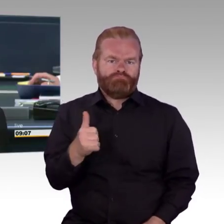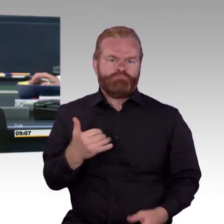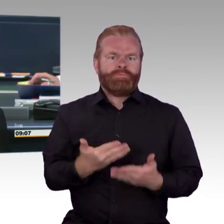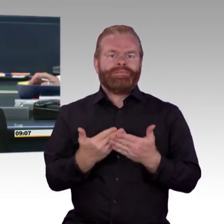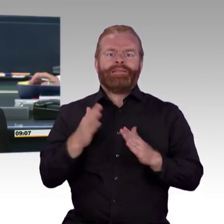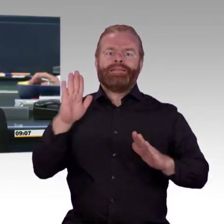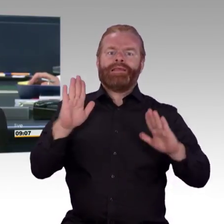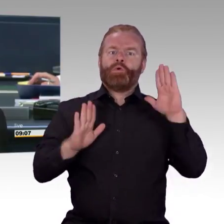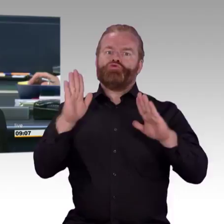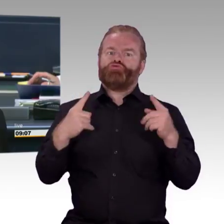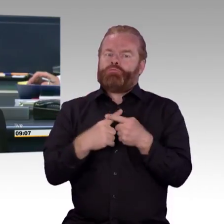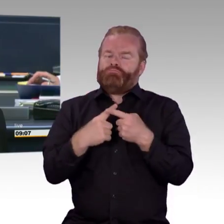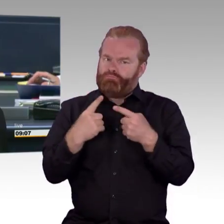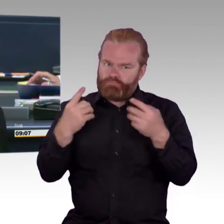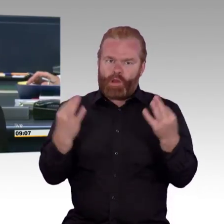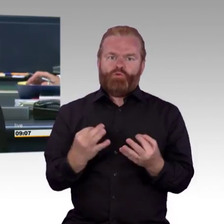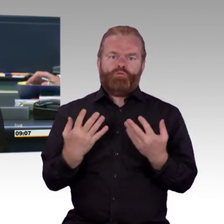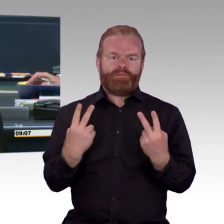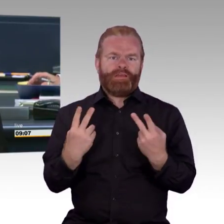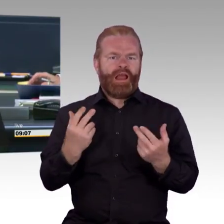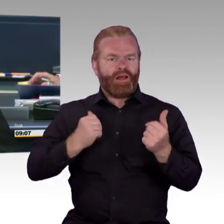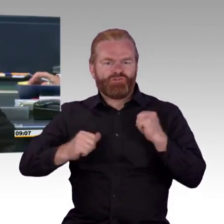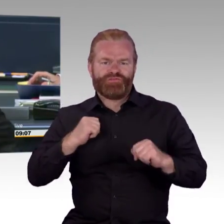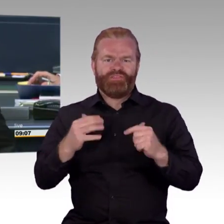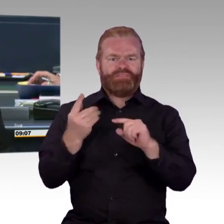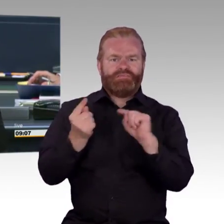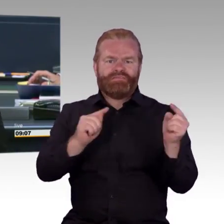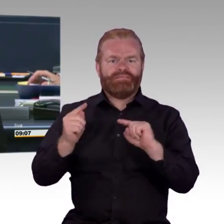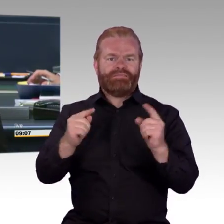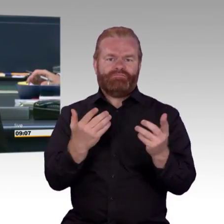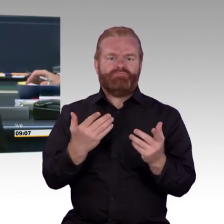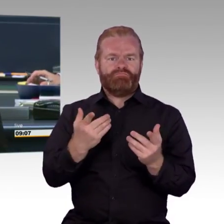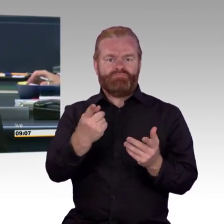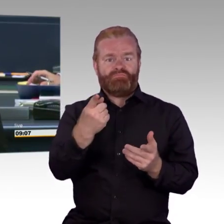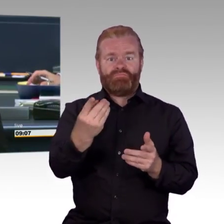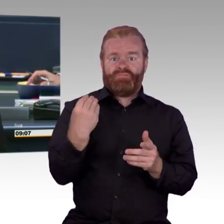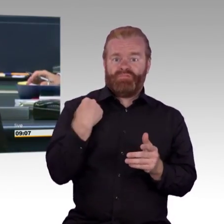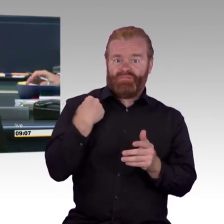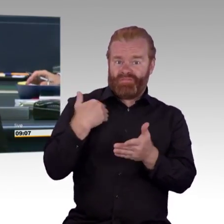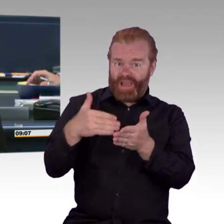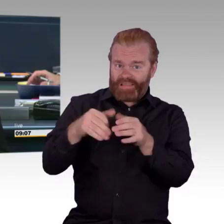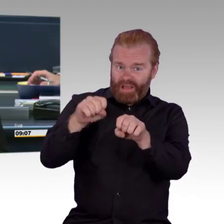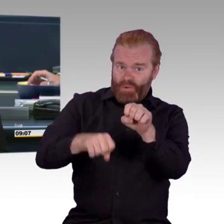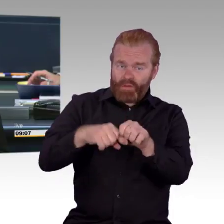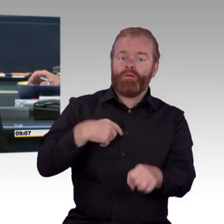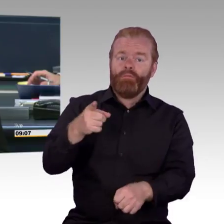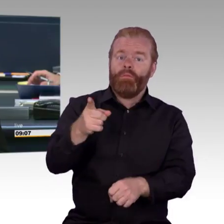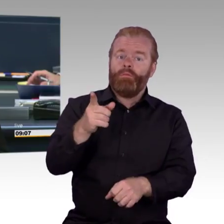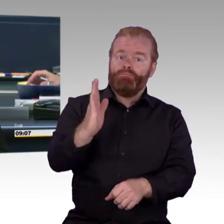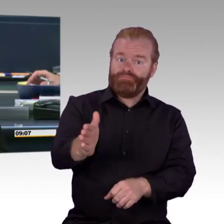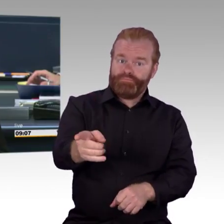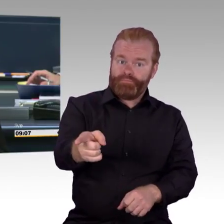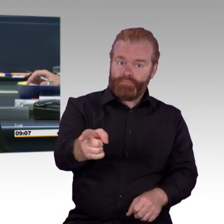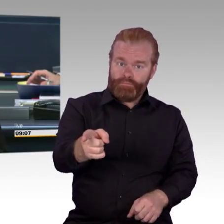Aber dieser Streit ist ein Streit nach Regeln und er ist mit der Bereitschaft verbunden, die demokratischen Verfahren zu